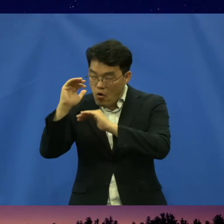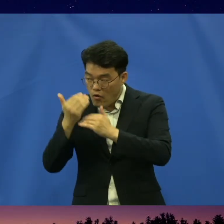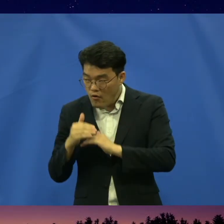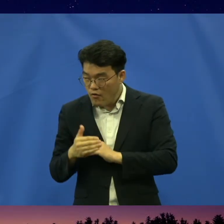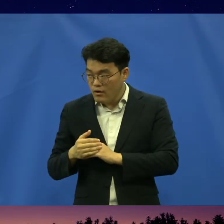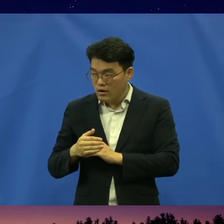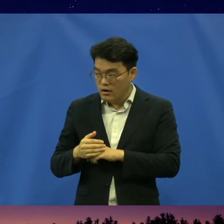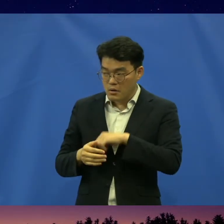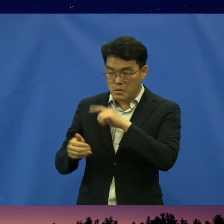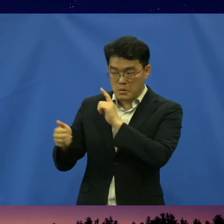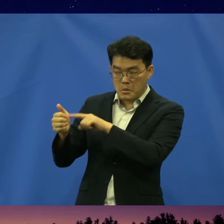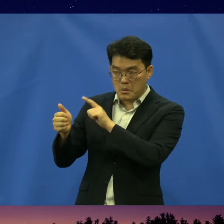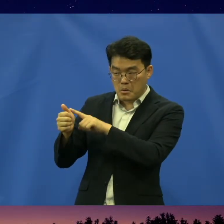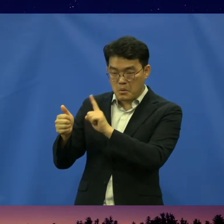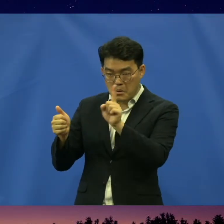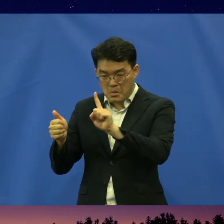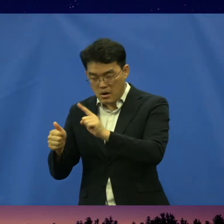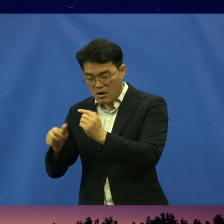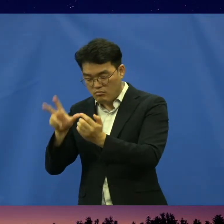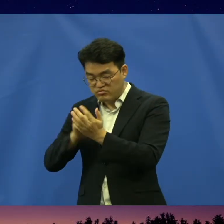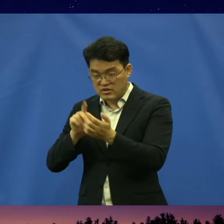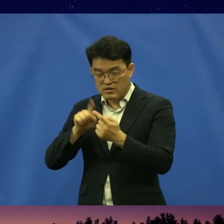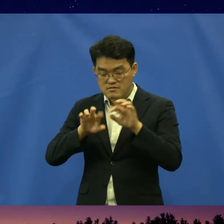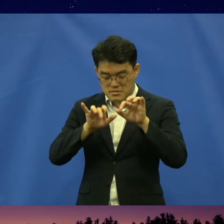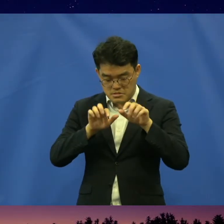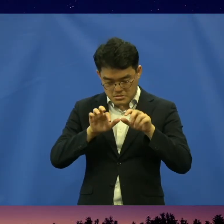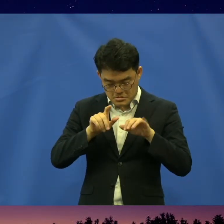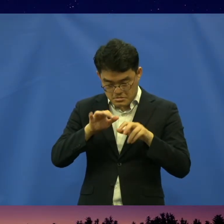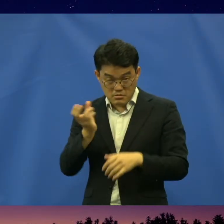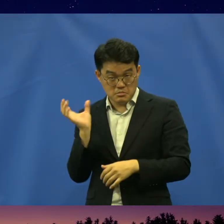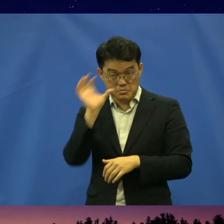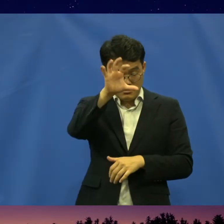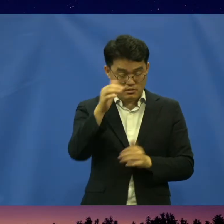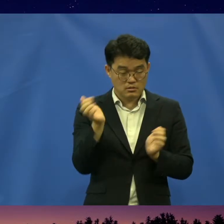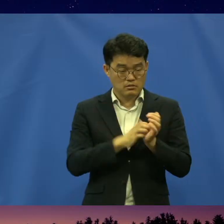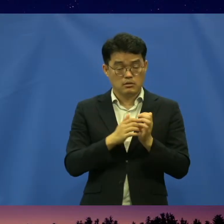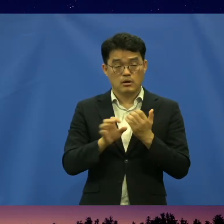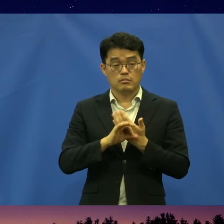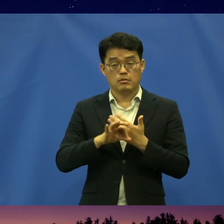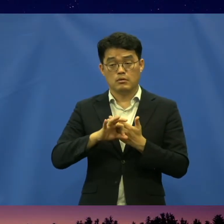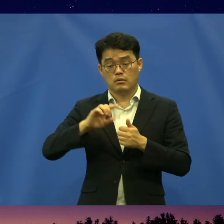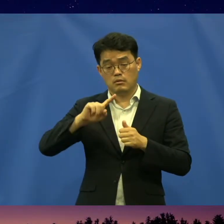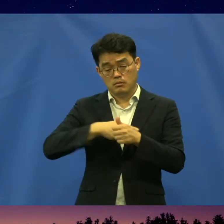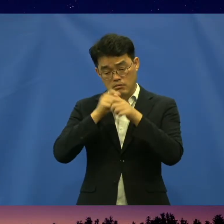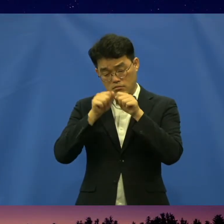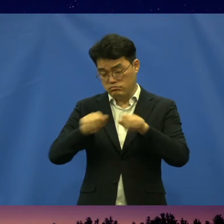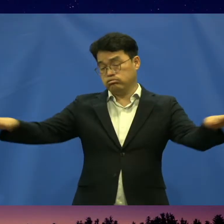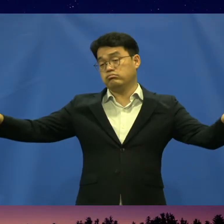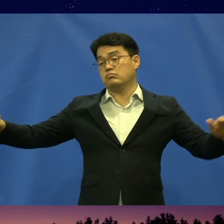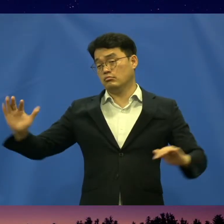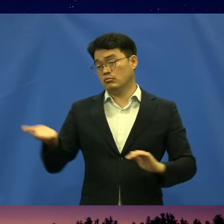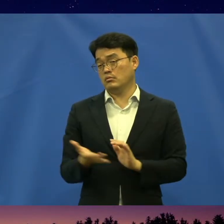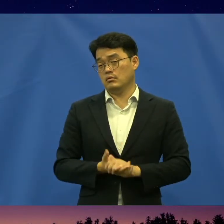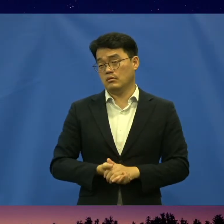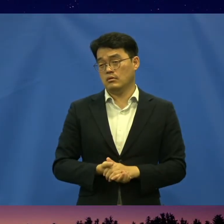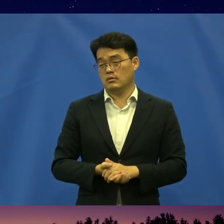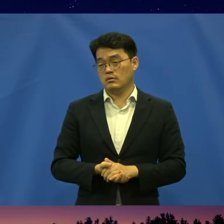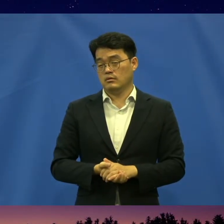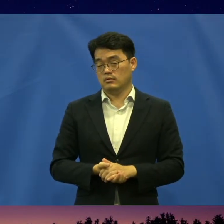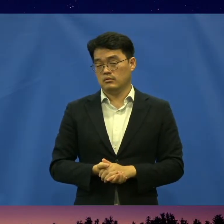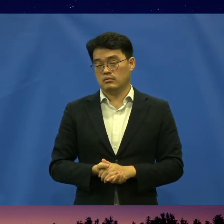퍼뜨리면 끝이잖아요. 뭐 더 이상 어떻게 할 수가 없어요. 그리고 대체적으로 다른 사람이 보도록 자극적인 글을